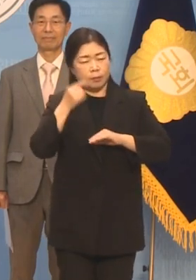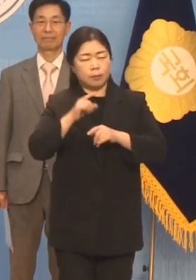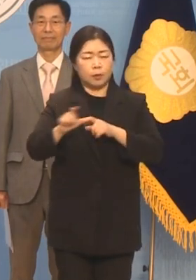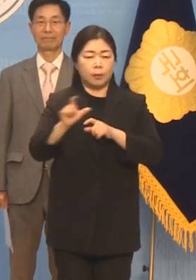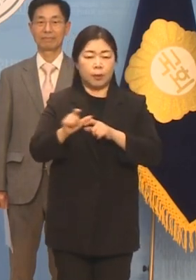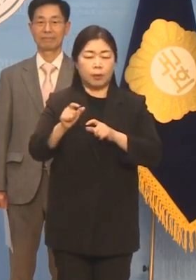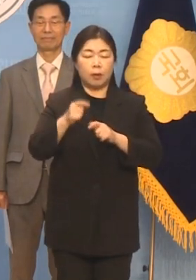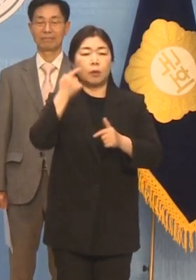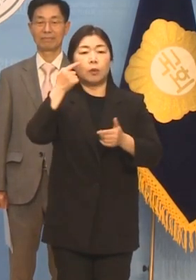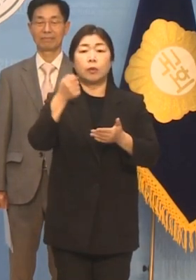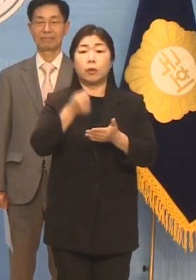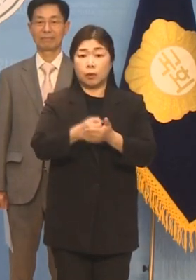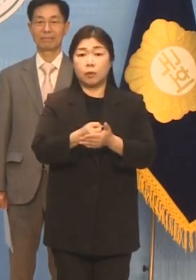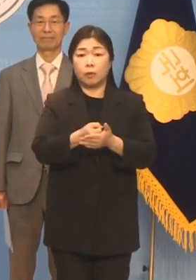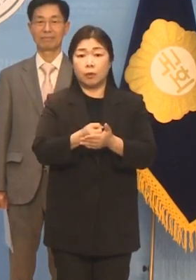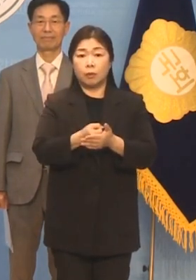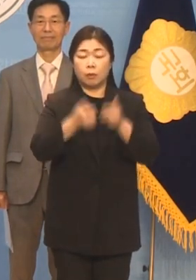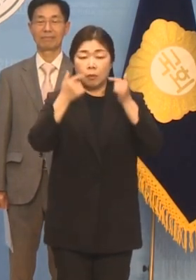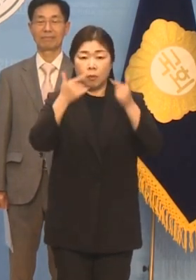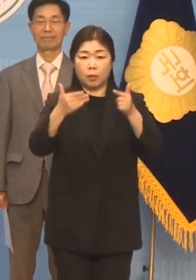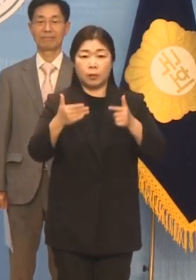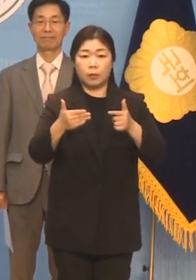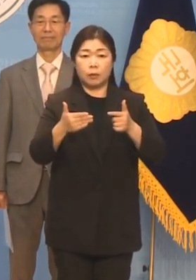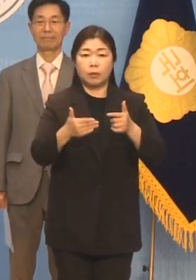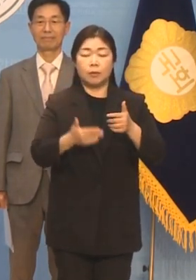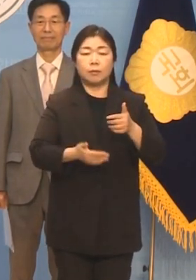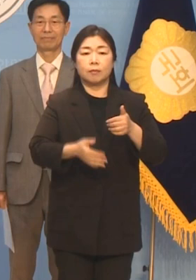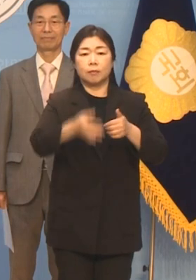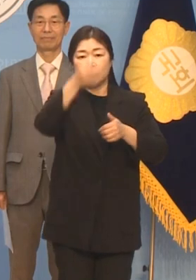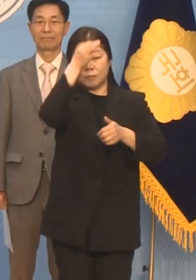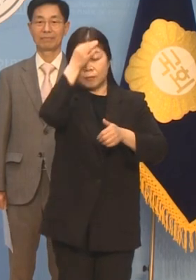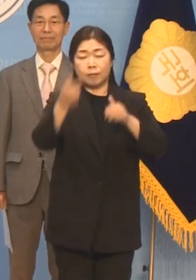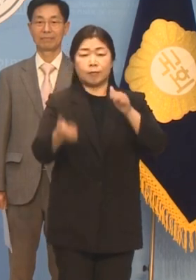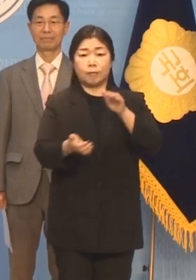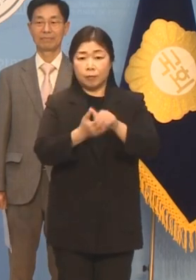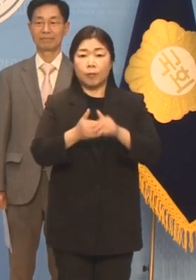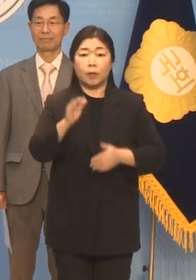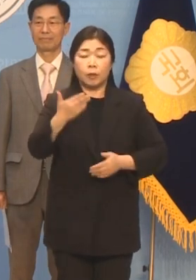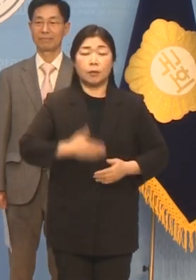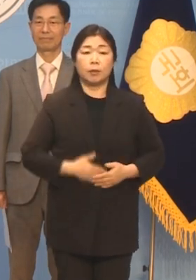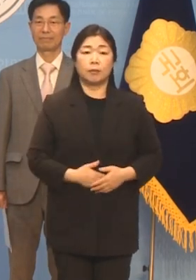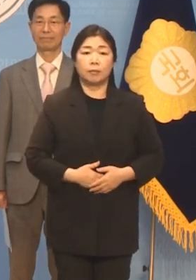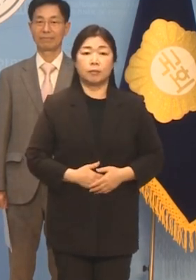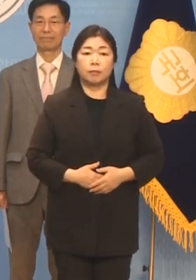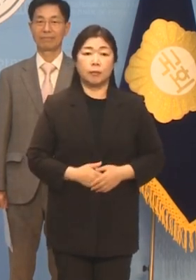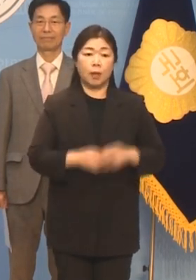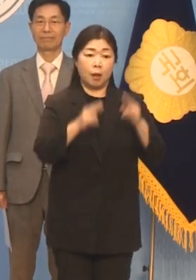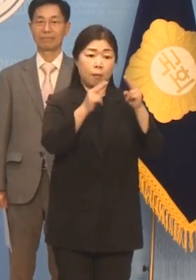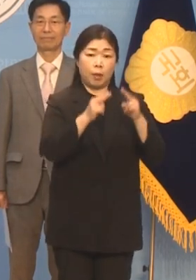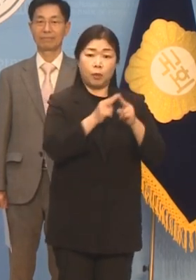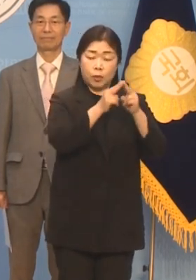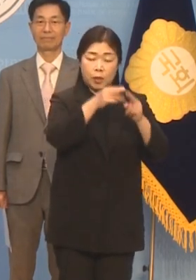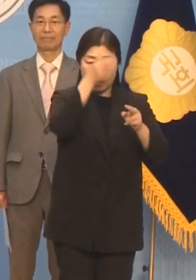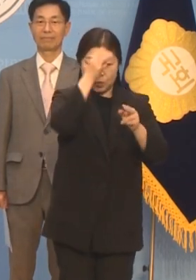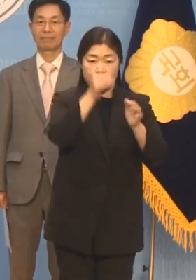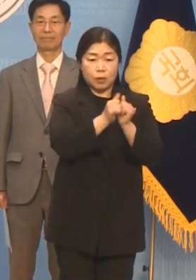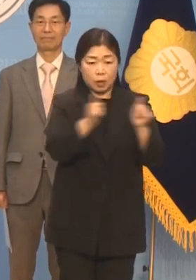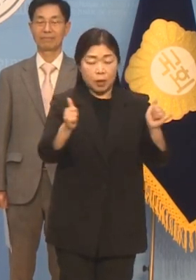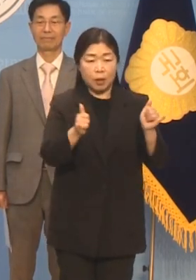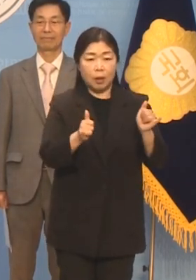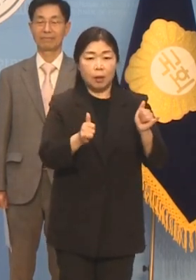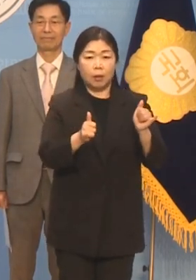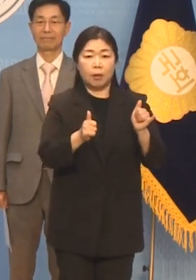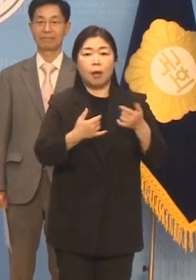판단이 결정적인 역할을 했습니다. 반도체인의 한 사람으로서 함께하게 된